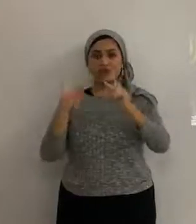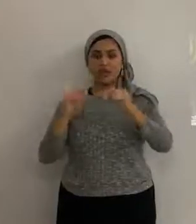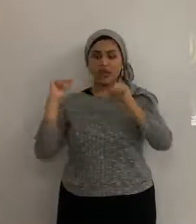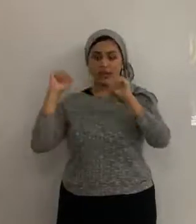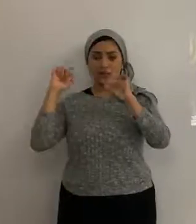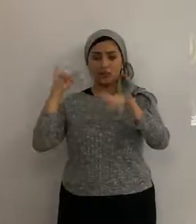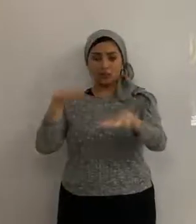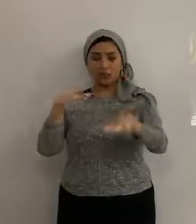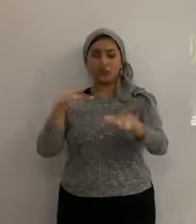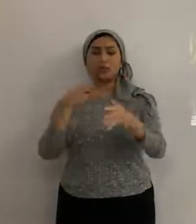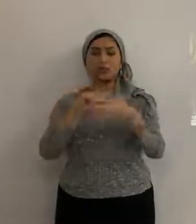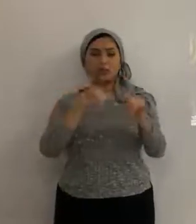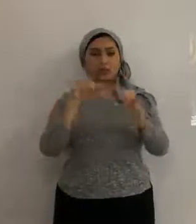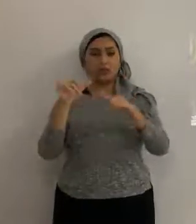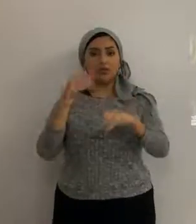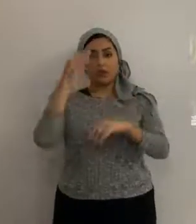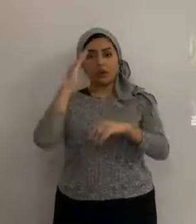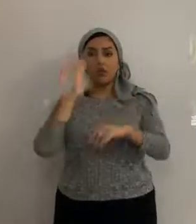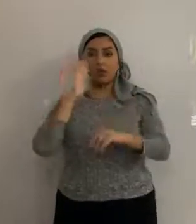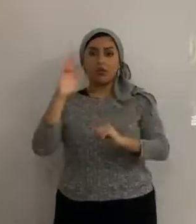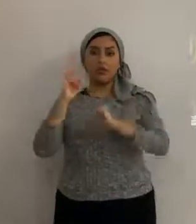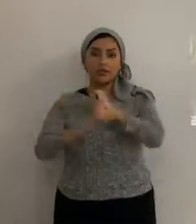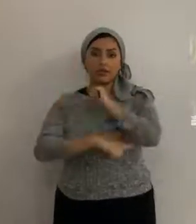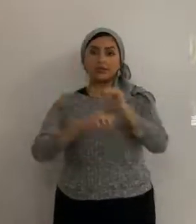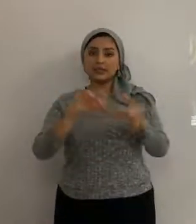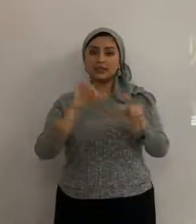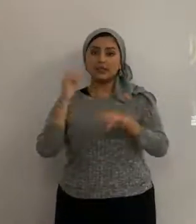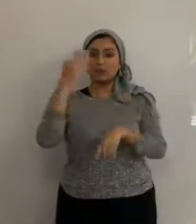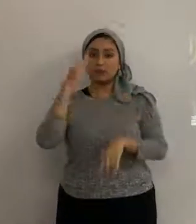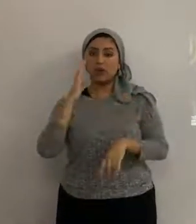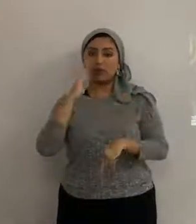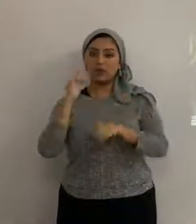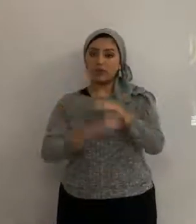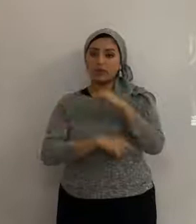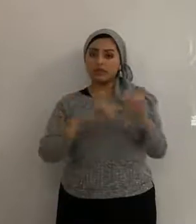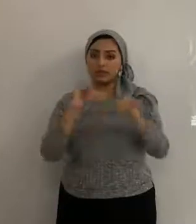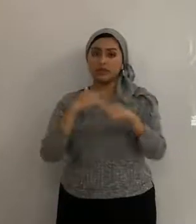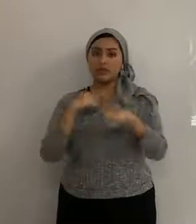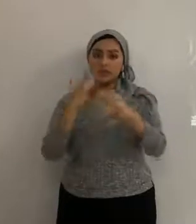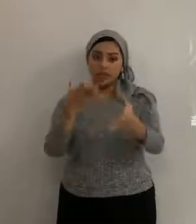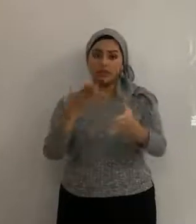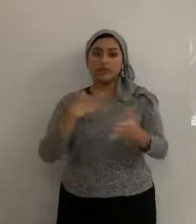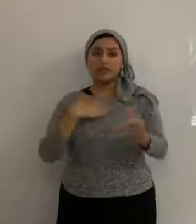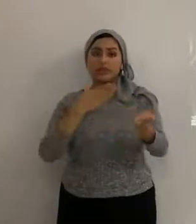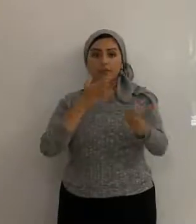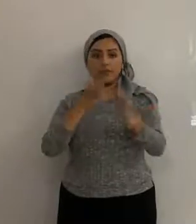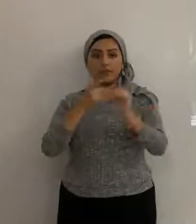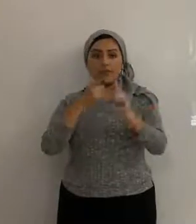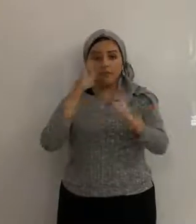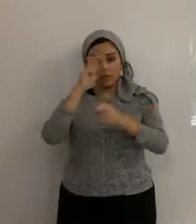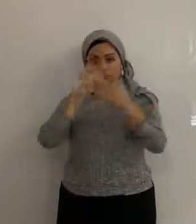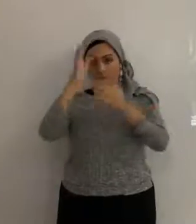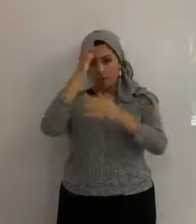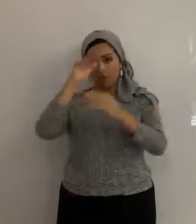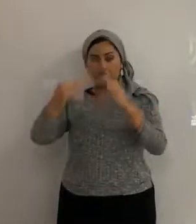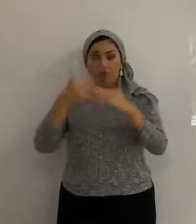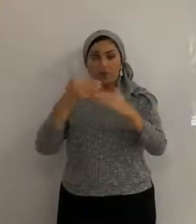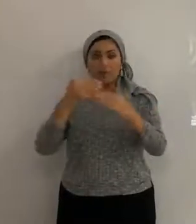Eso también el Eterno va a juzgarlo. Eso también el Eterno va a juzgarlo. Lo digo como siervo del Eterno, con toda la autoridad que el Eterno da a sus hijos, a sus